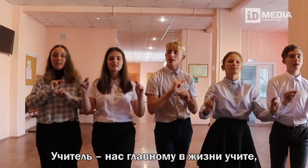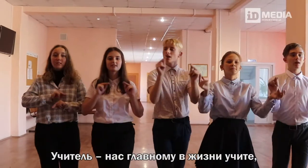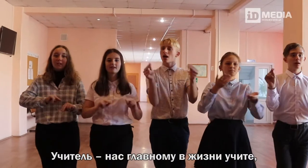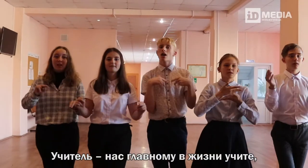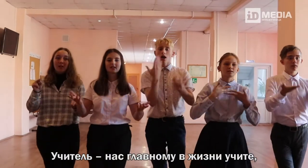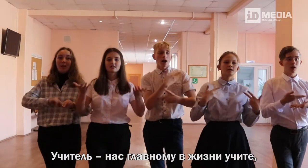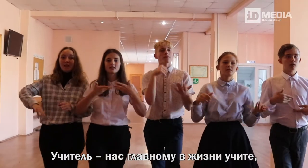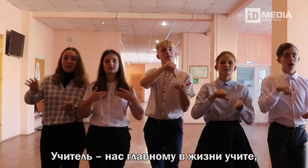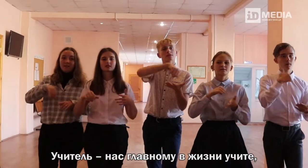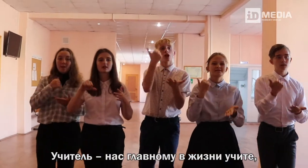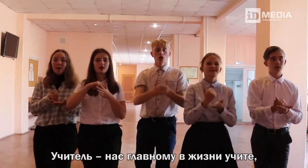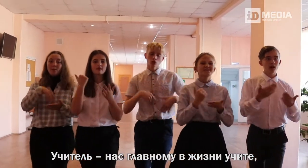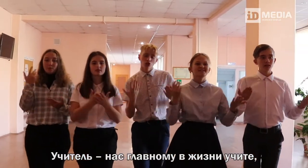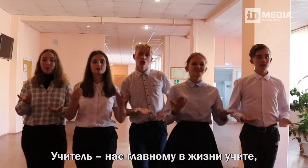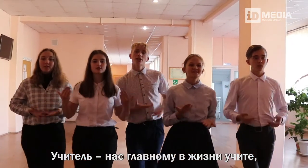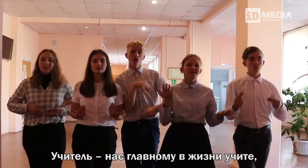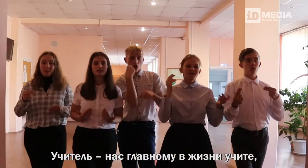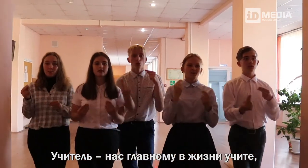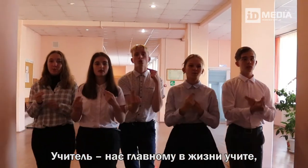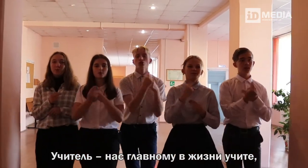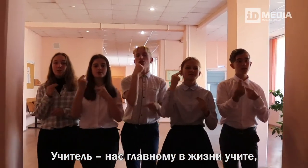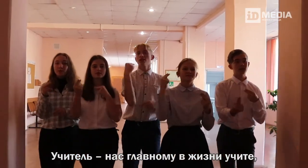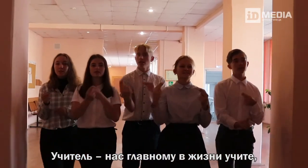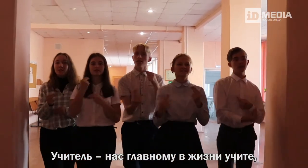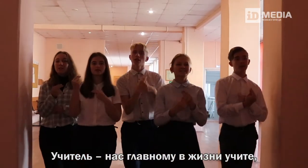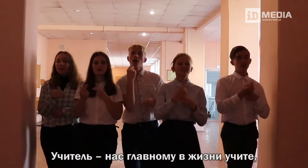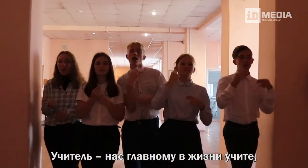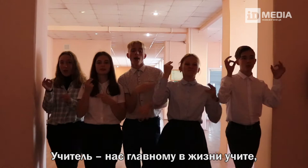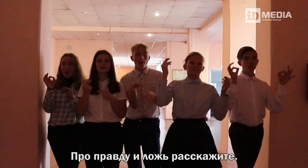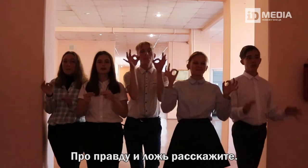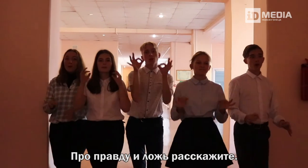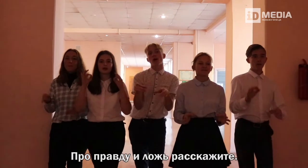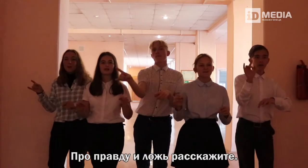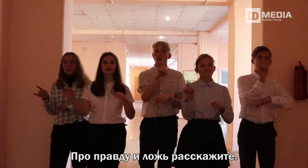Правду.